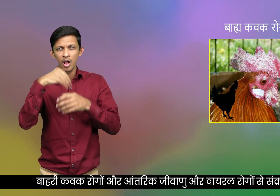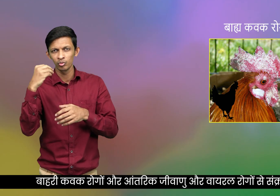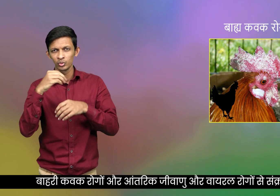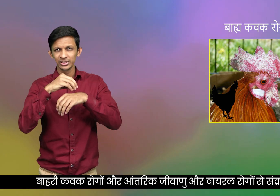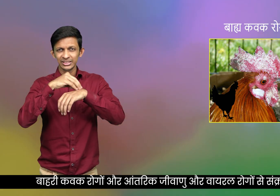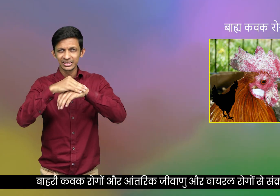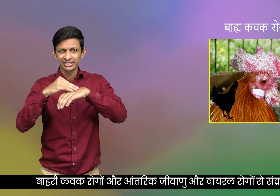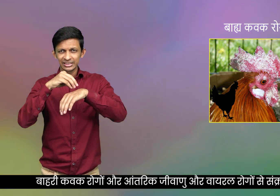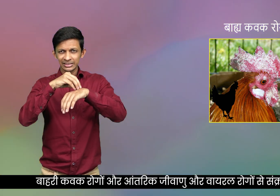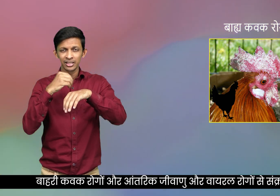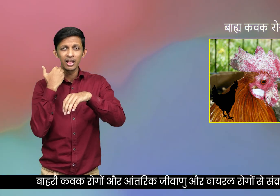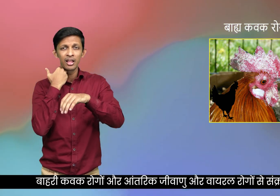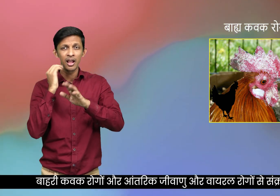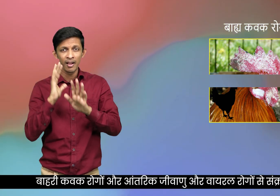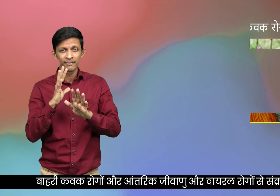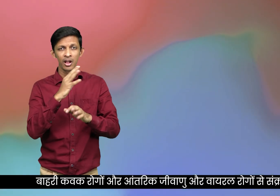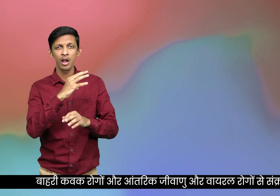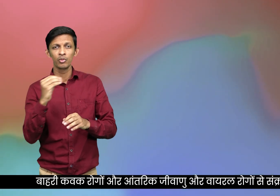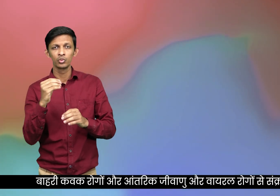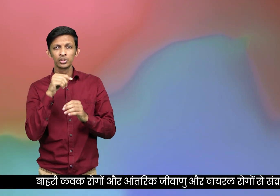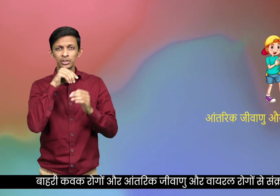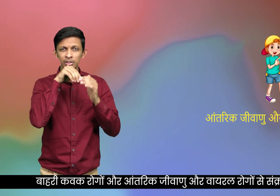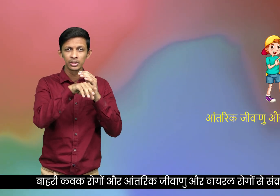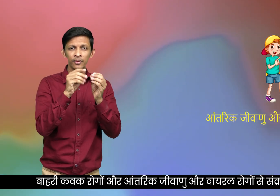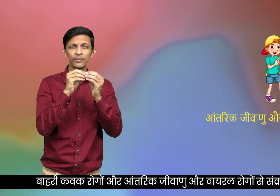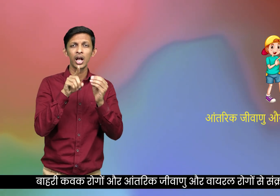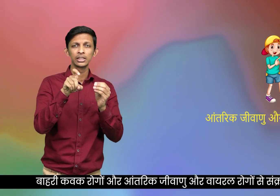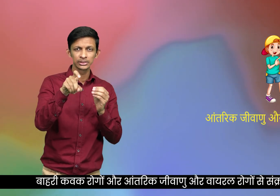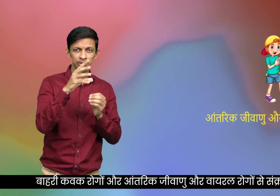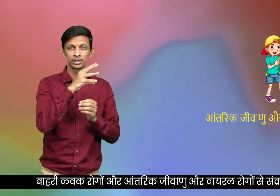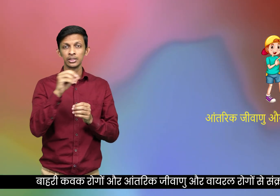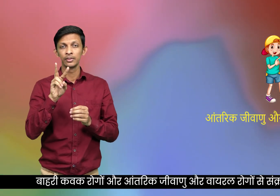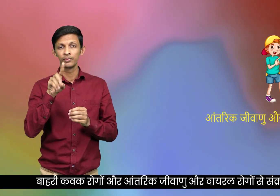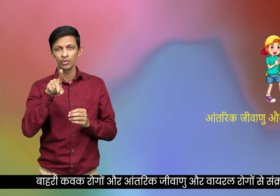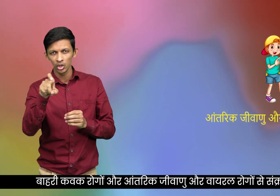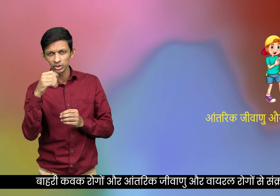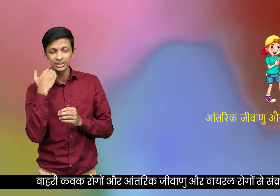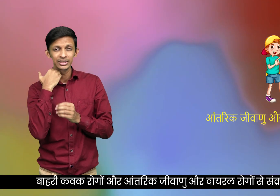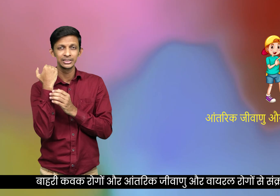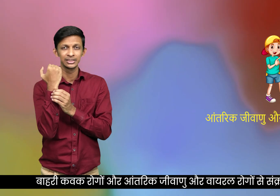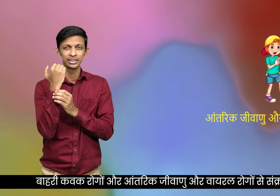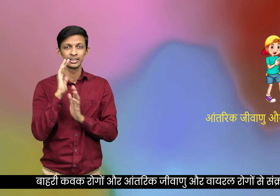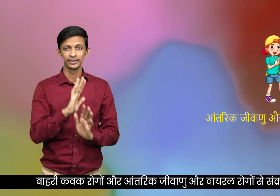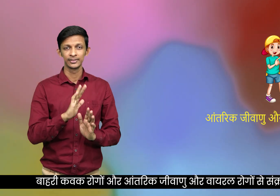बाहरी कवक रोगों और आंतरिक जीवाणुओं और वायरल रोगों से संक्रमित हो सकती